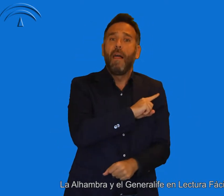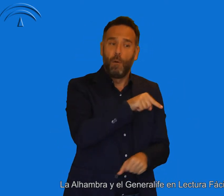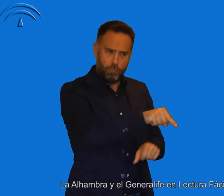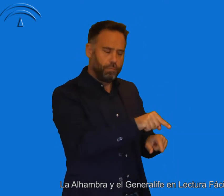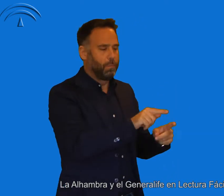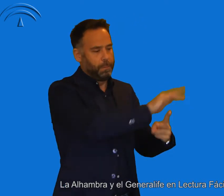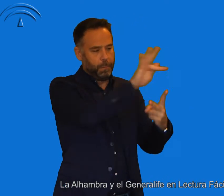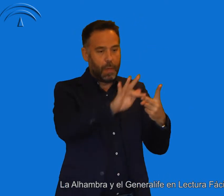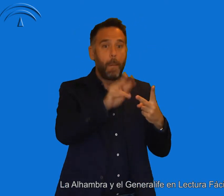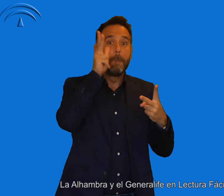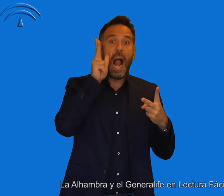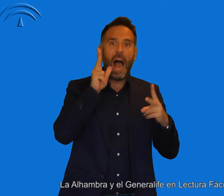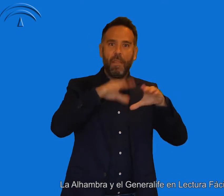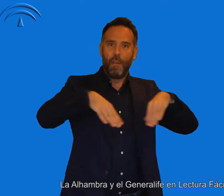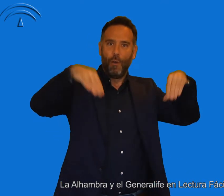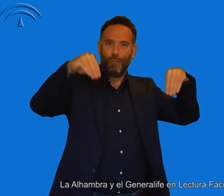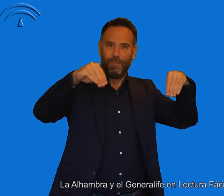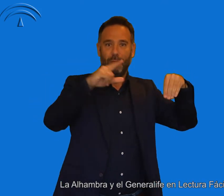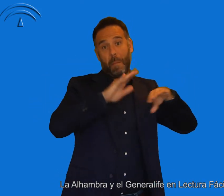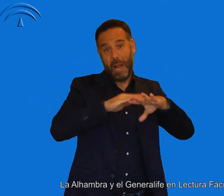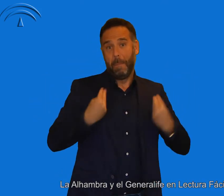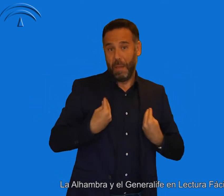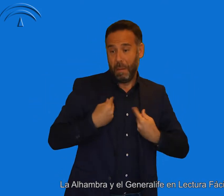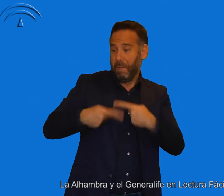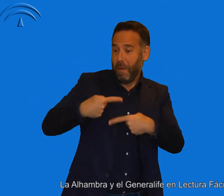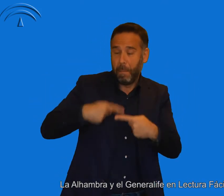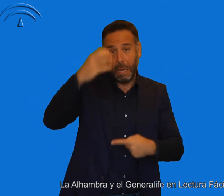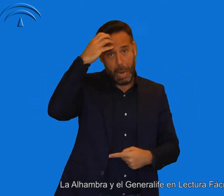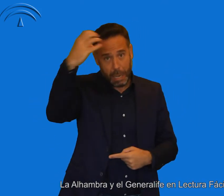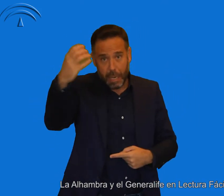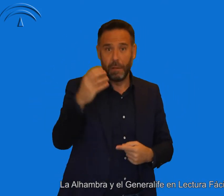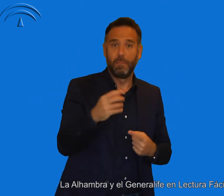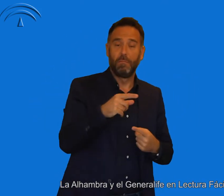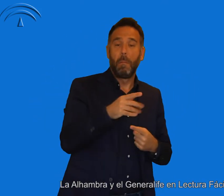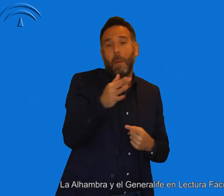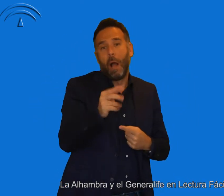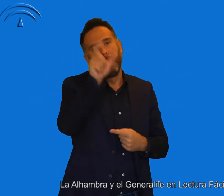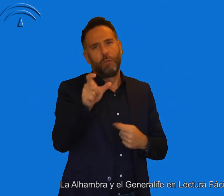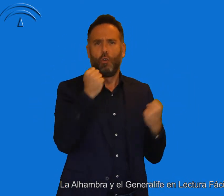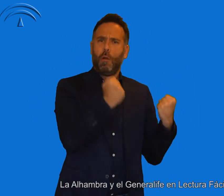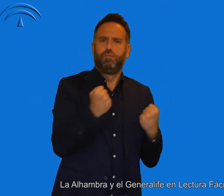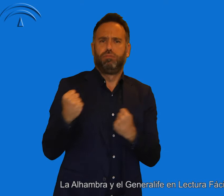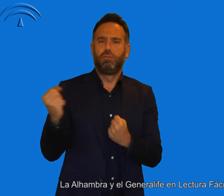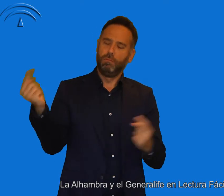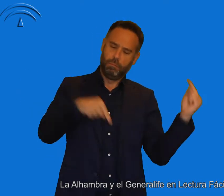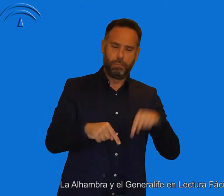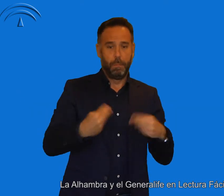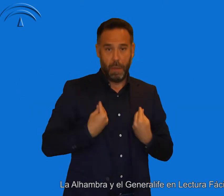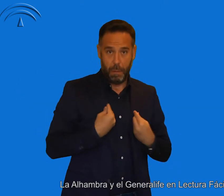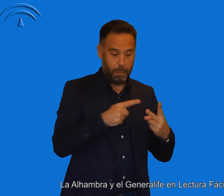donde vivían y trabajaban los soldados; los palacios, zona donde residían los reyes con sus familias y